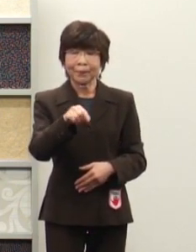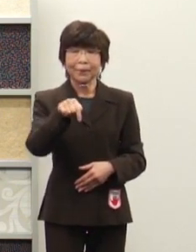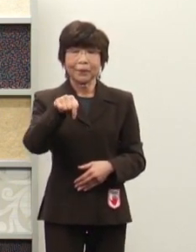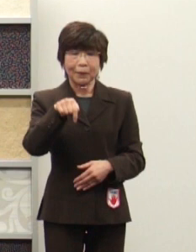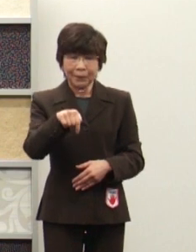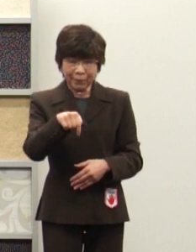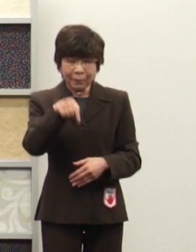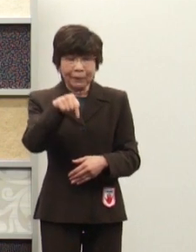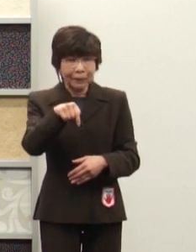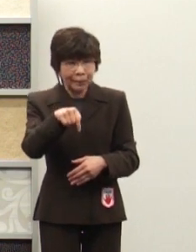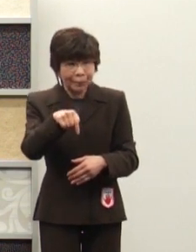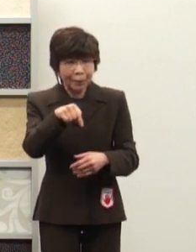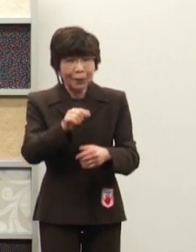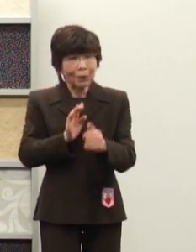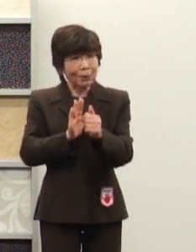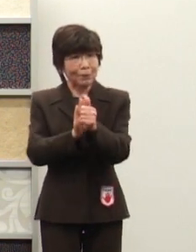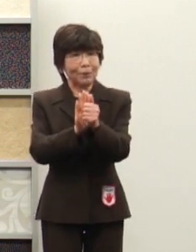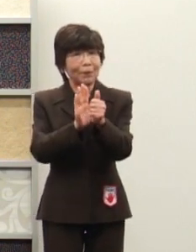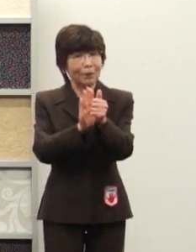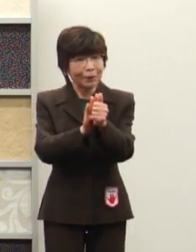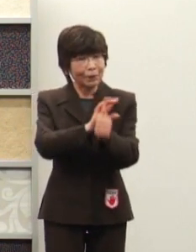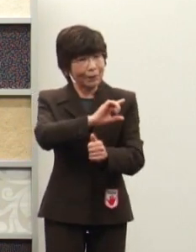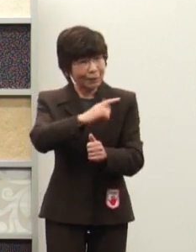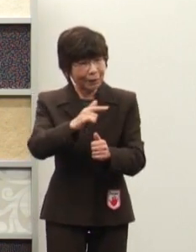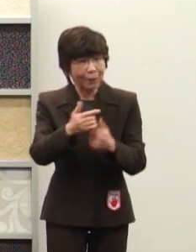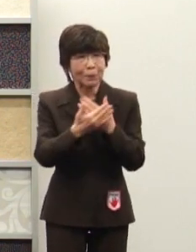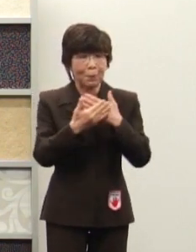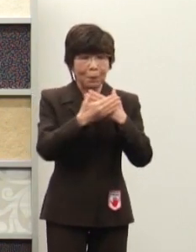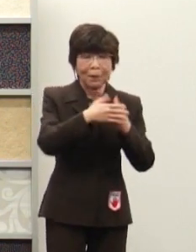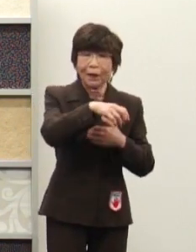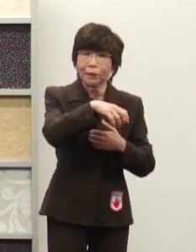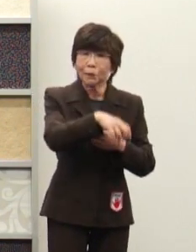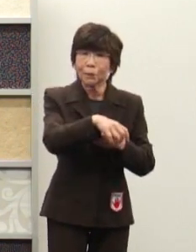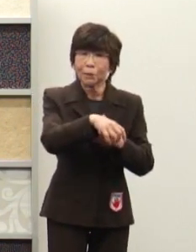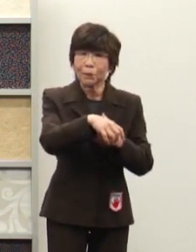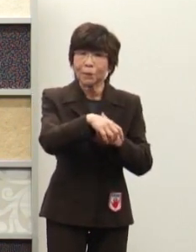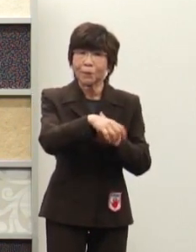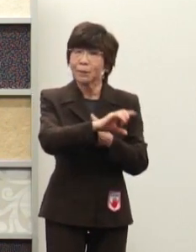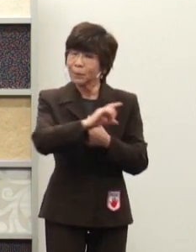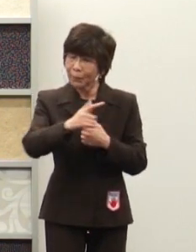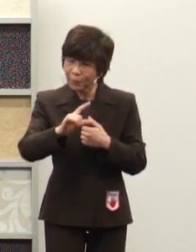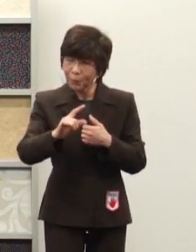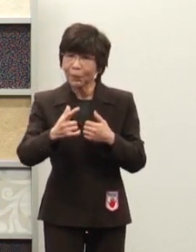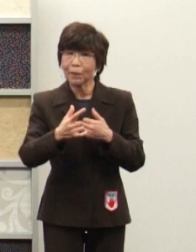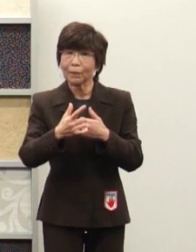そのバックアップを、あるいはもろもろやっているその保健所をはじめとするですね、